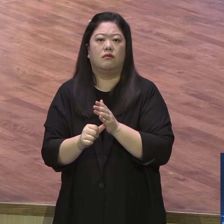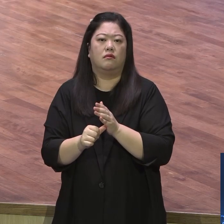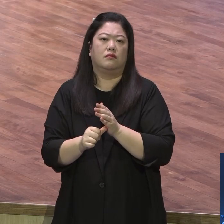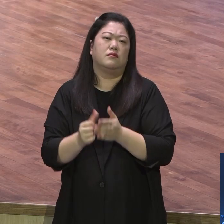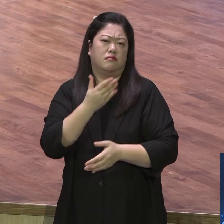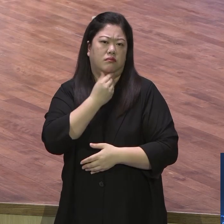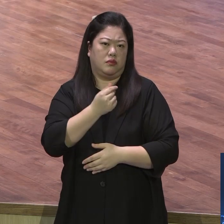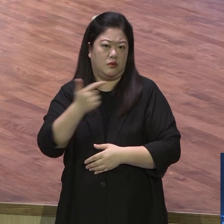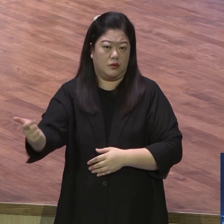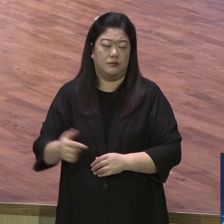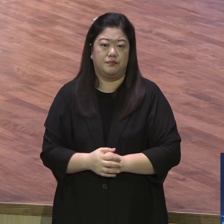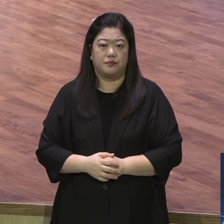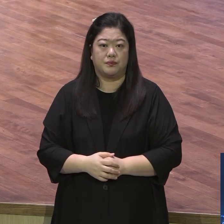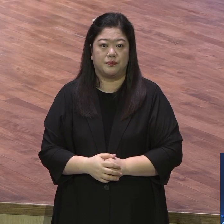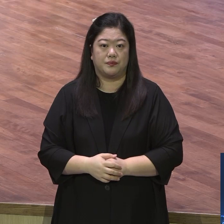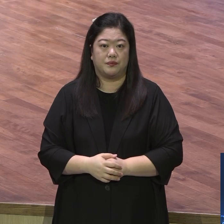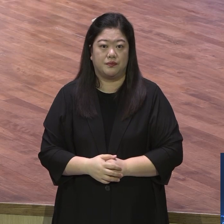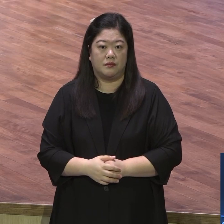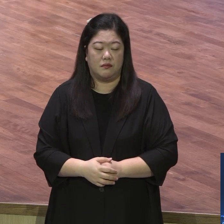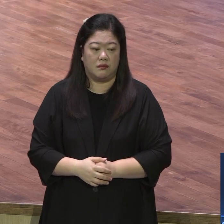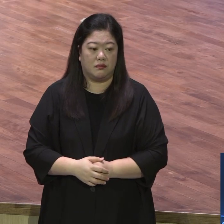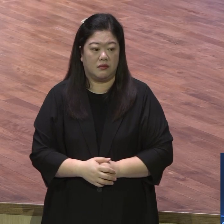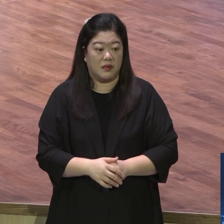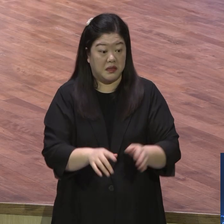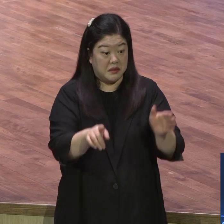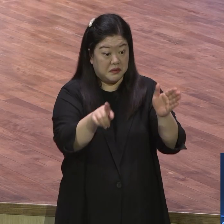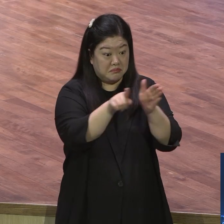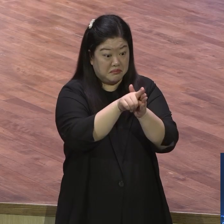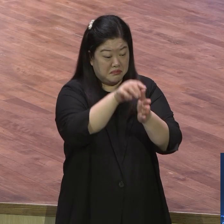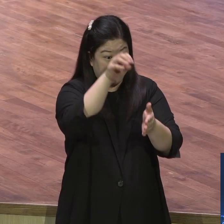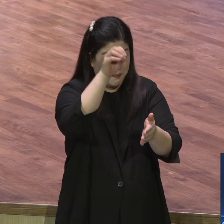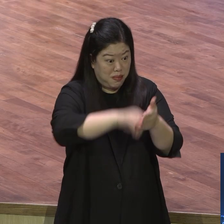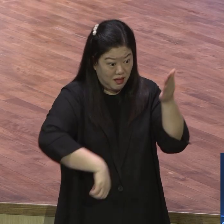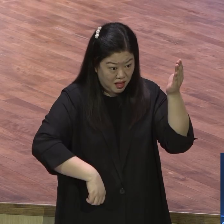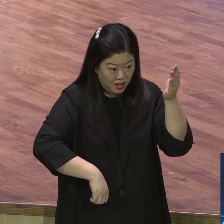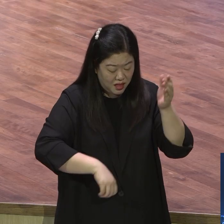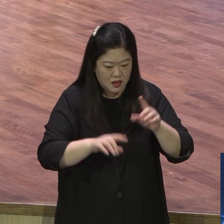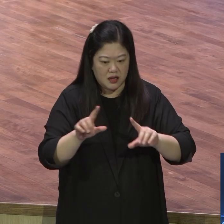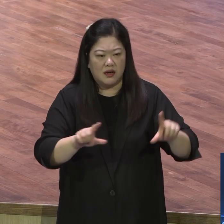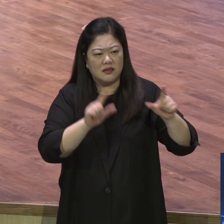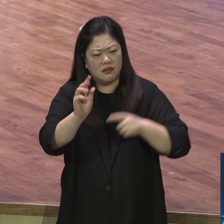절대 믿음이 없는 사람은 절대 작품이 안 나와요